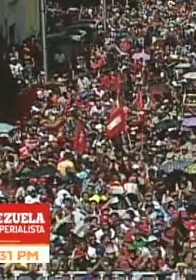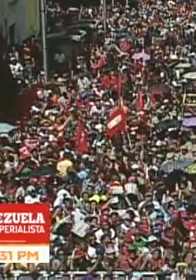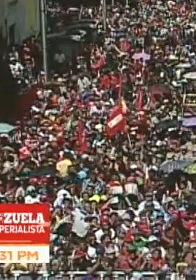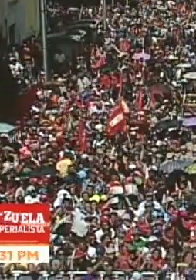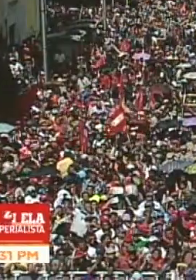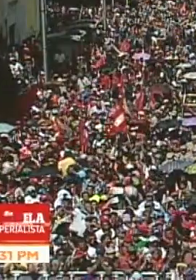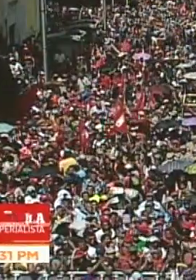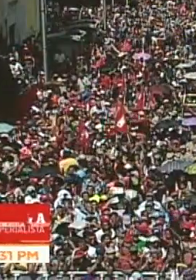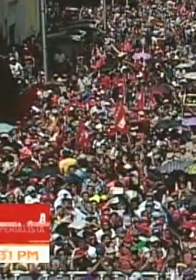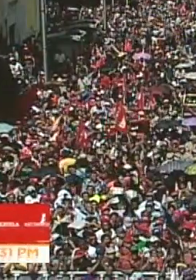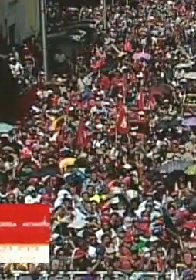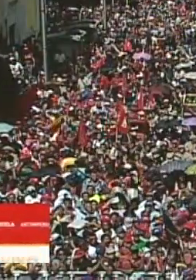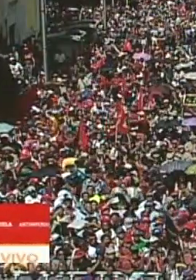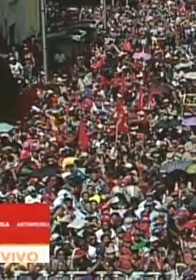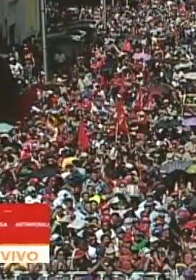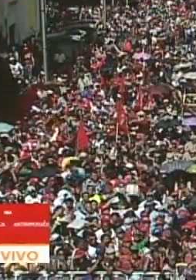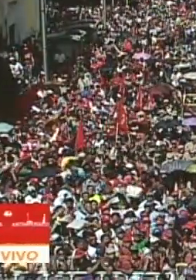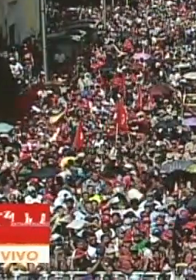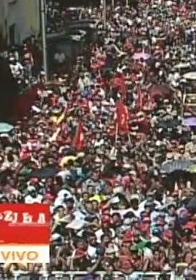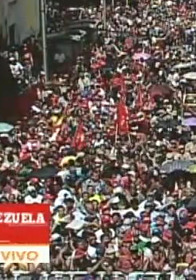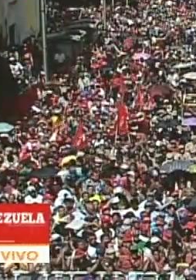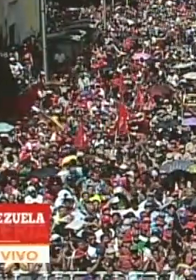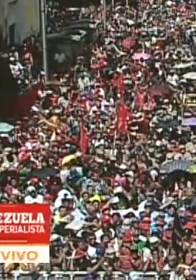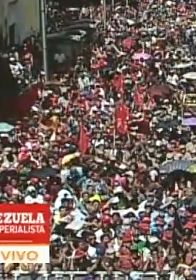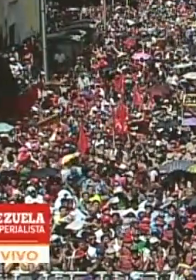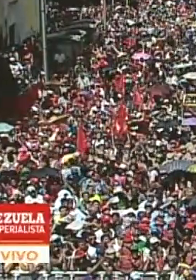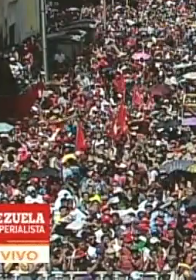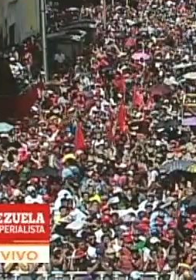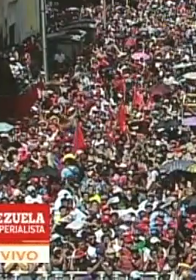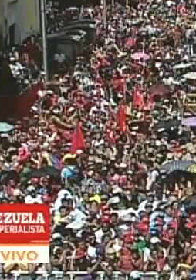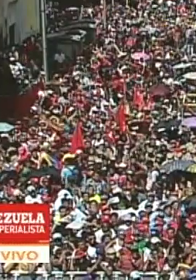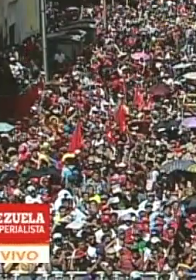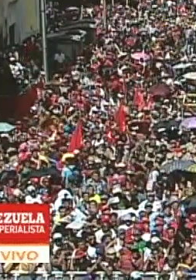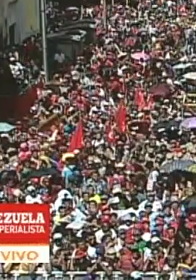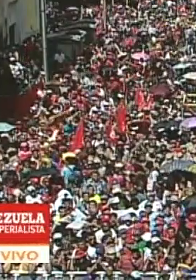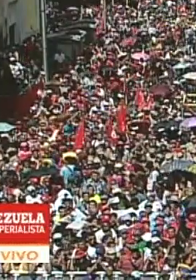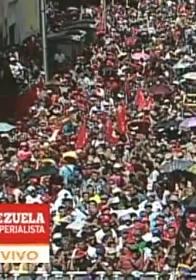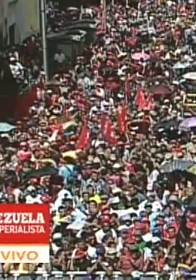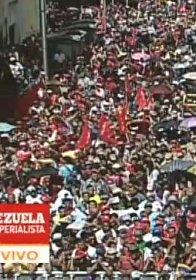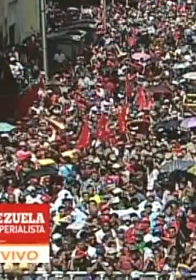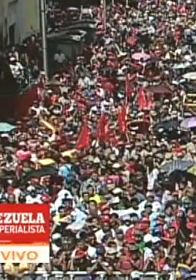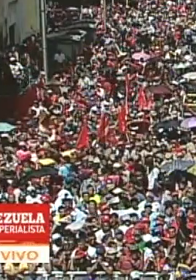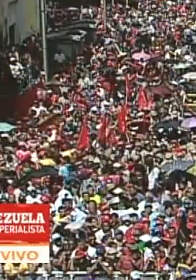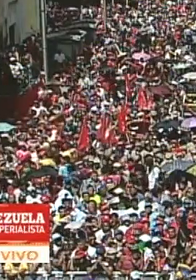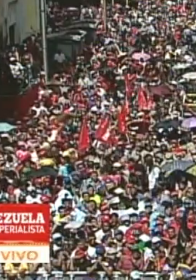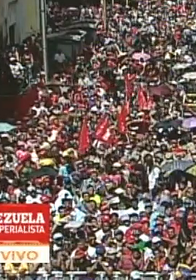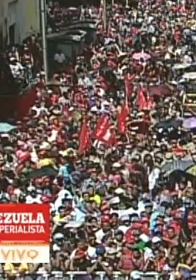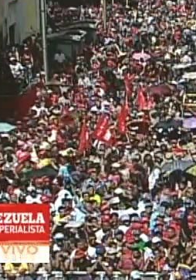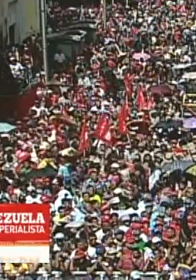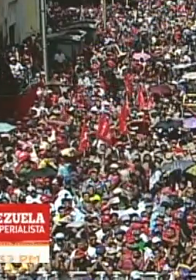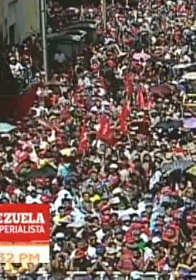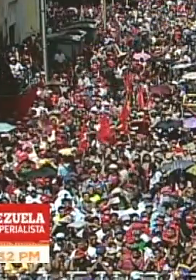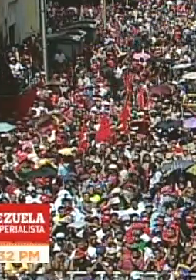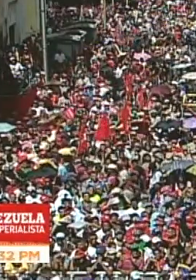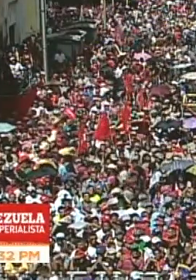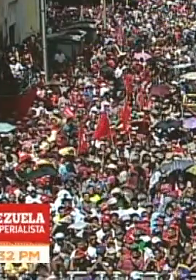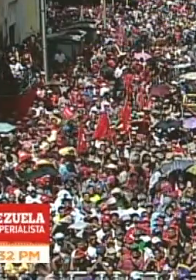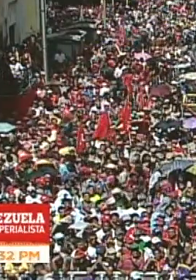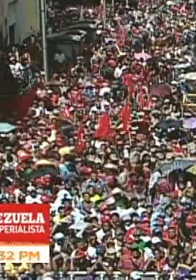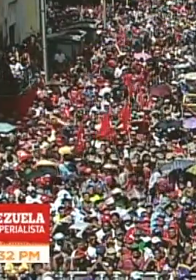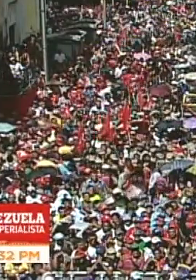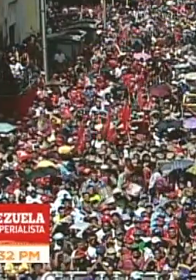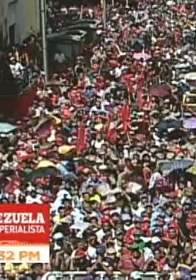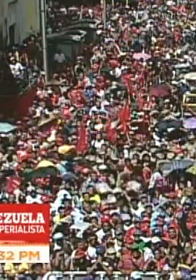Y les voy a decir algo, en esta Asamblea Nacional Constituyente debemos